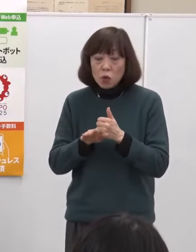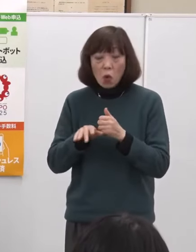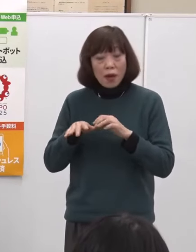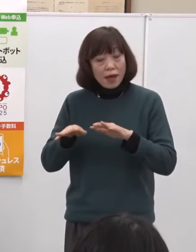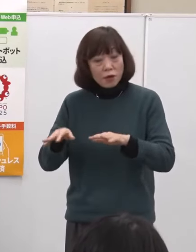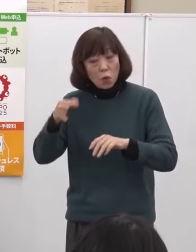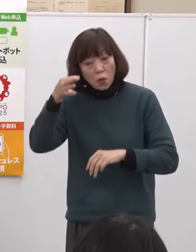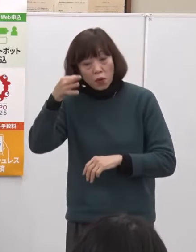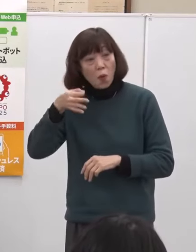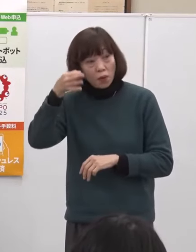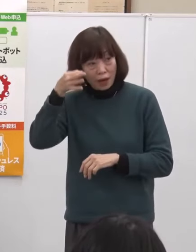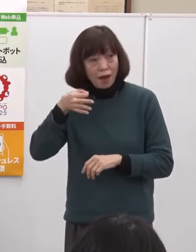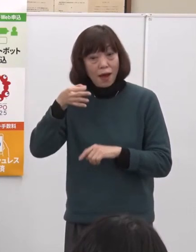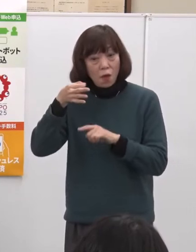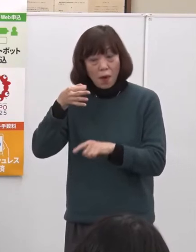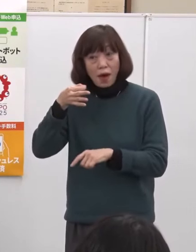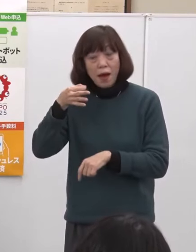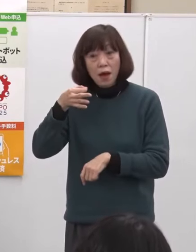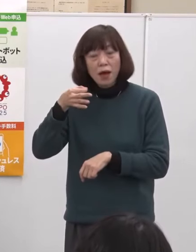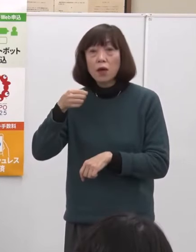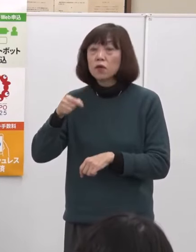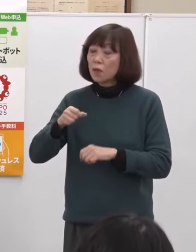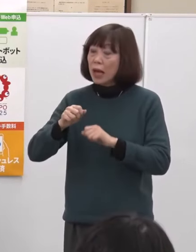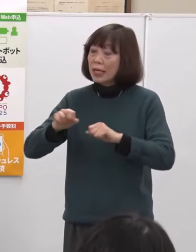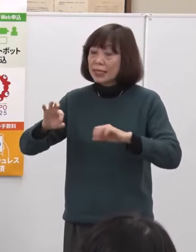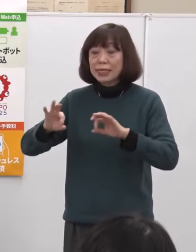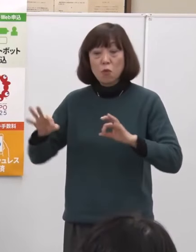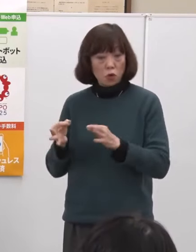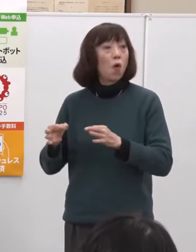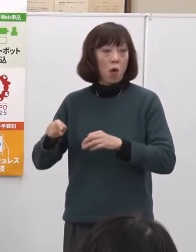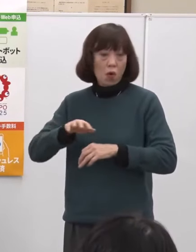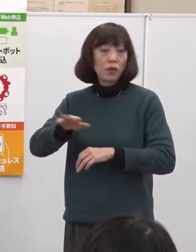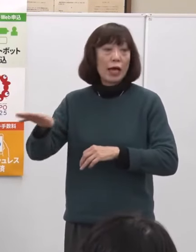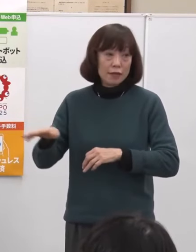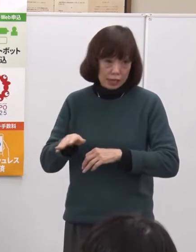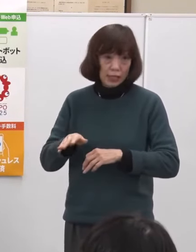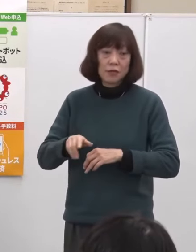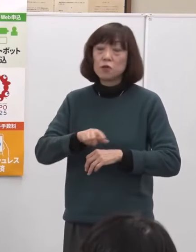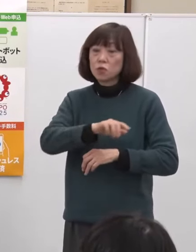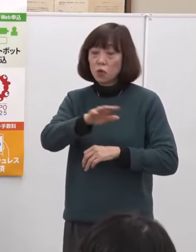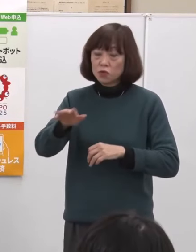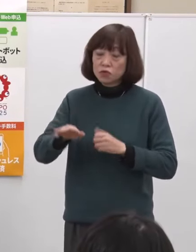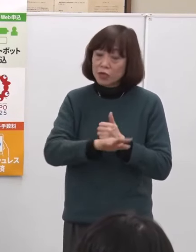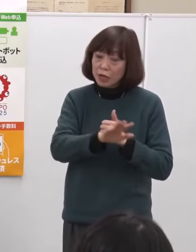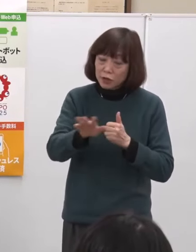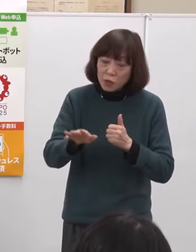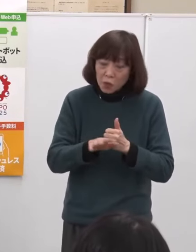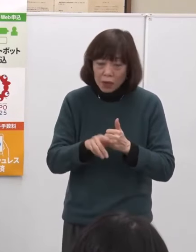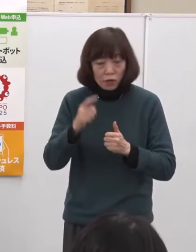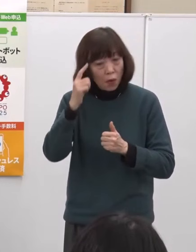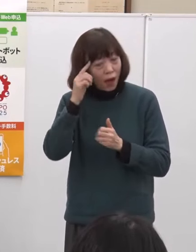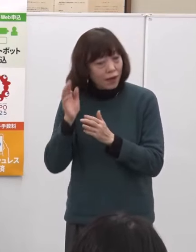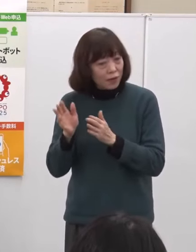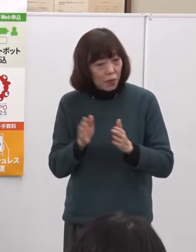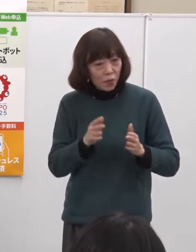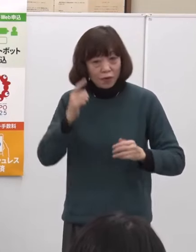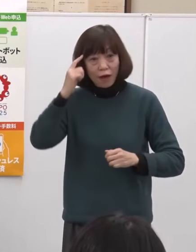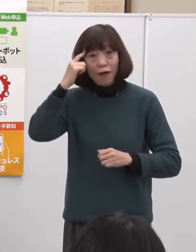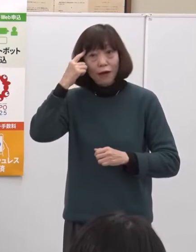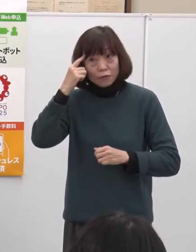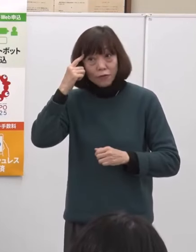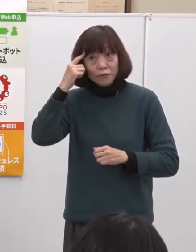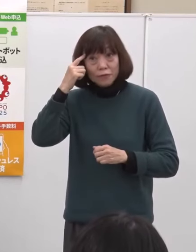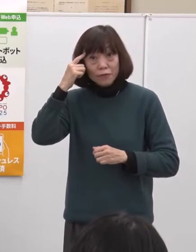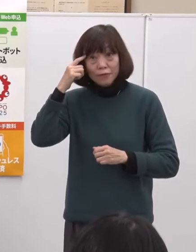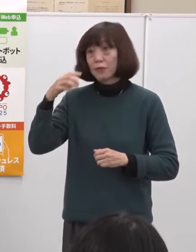価に関しては生態系であったりいわゆるそういった環境への配慮というのを考えるセ